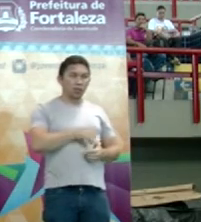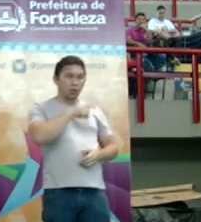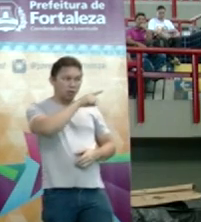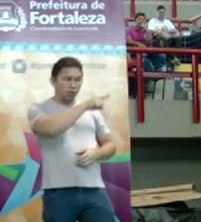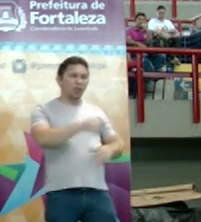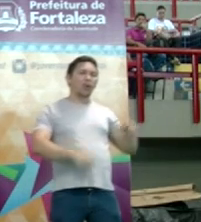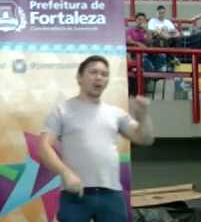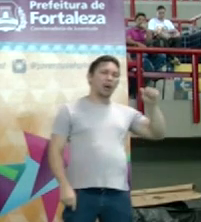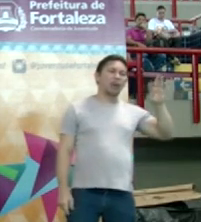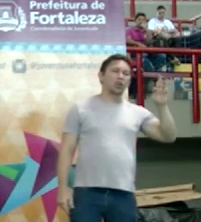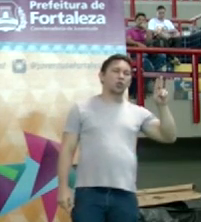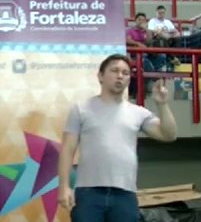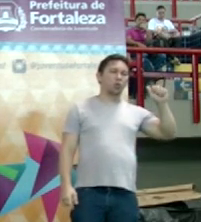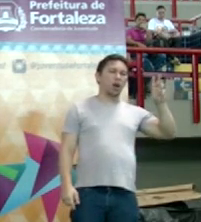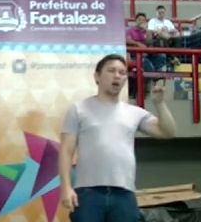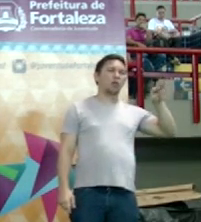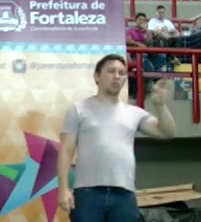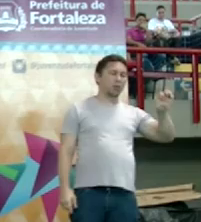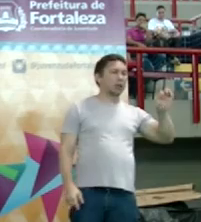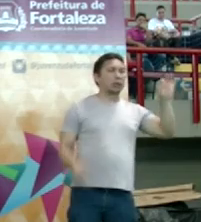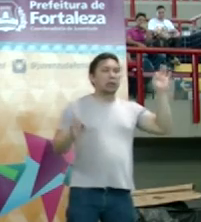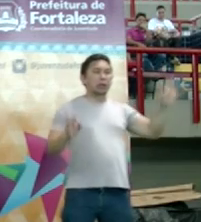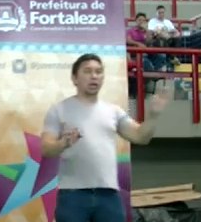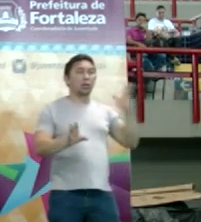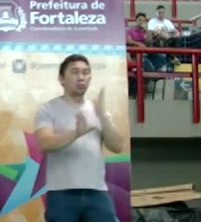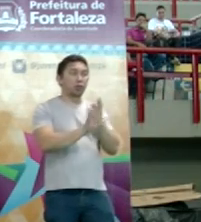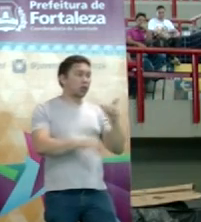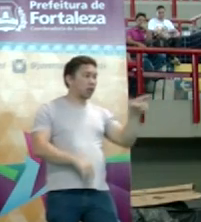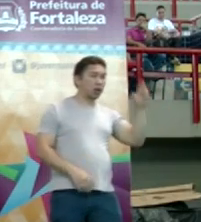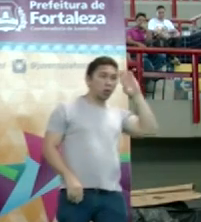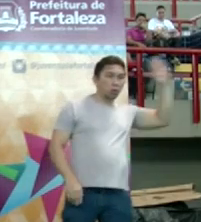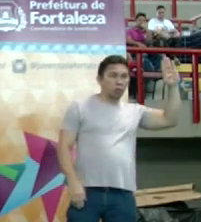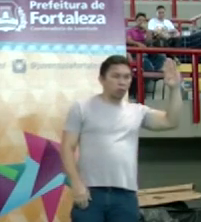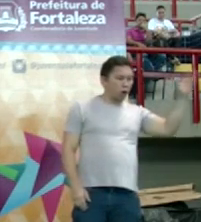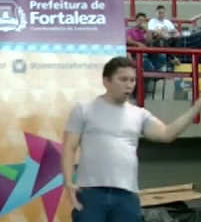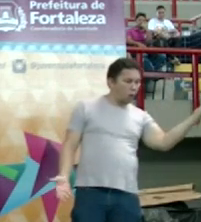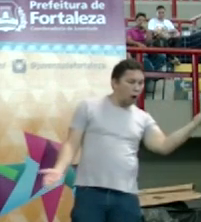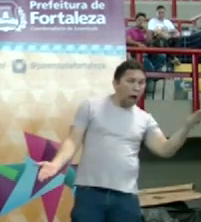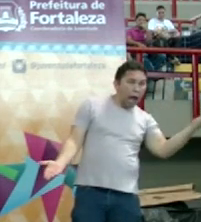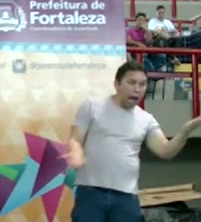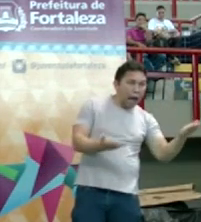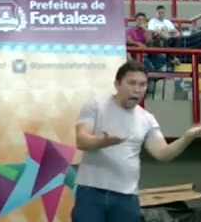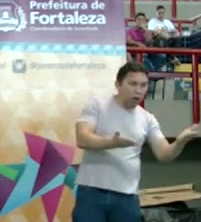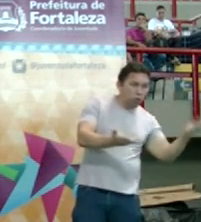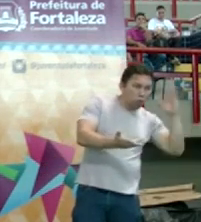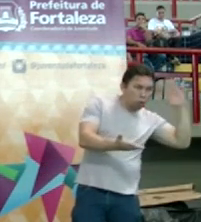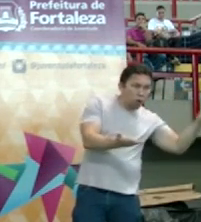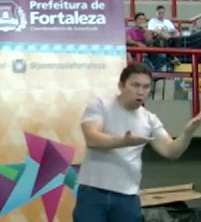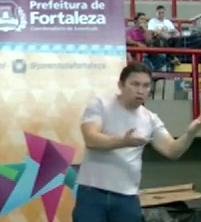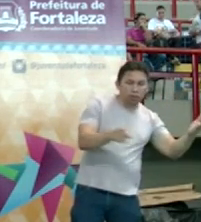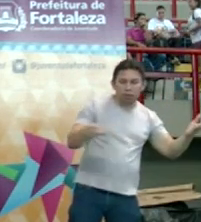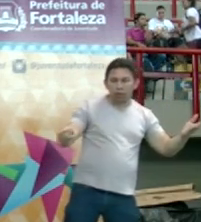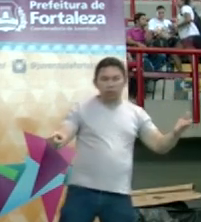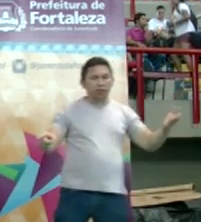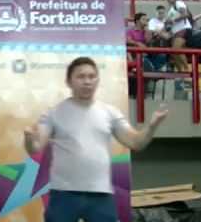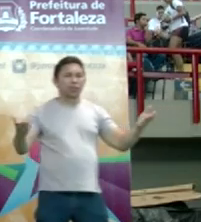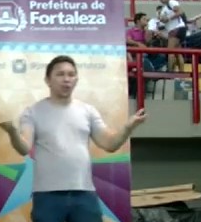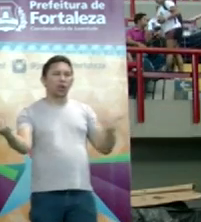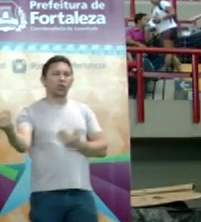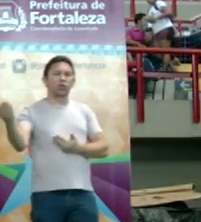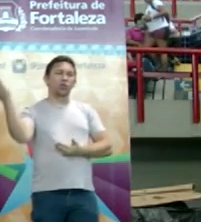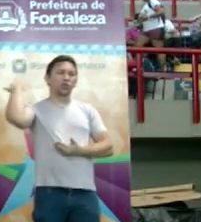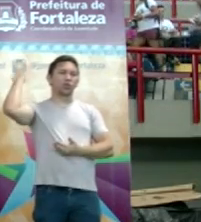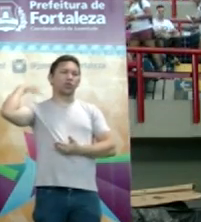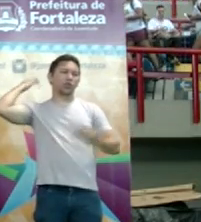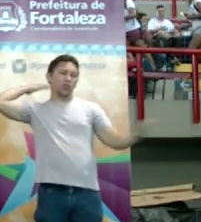está completamente correto, porque eu fiz uma comparação entre atualmente e a